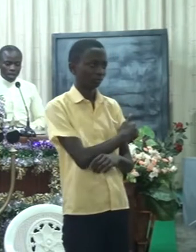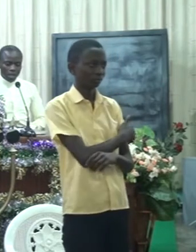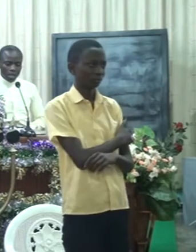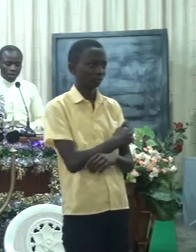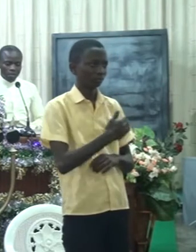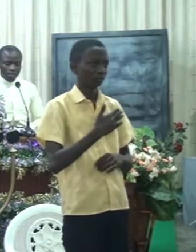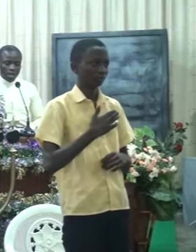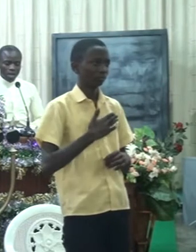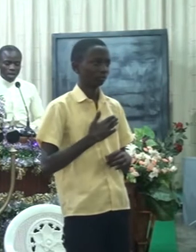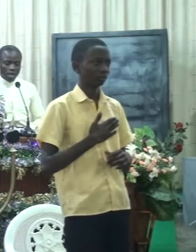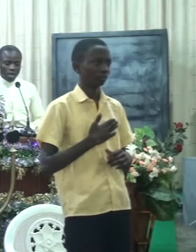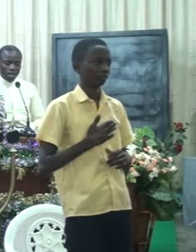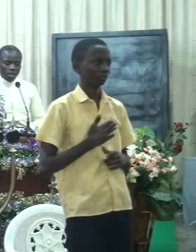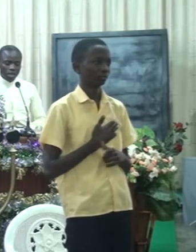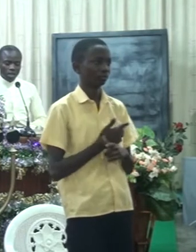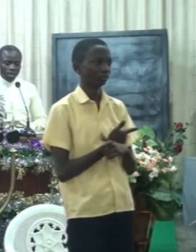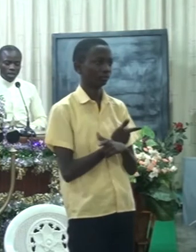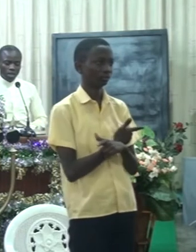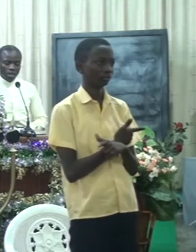chaînes et me